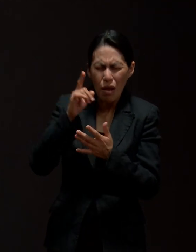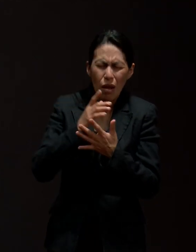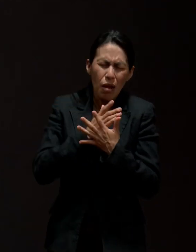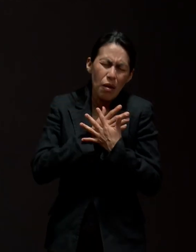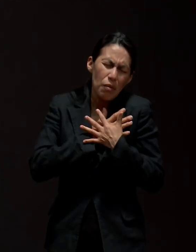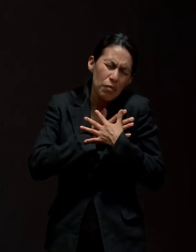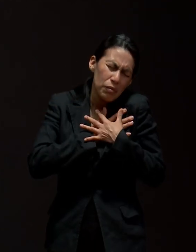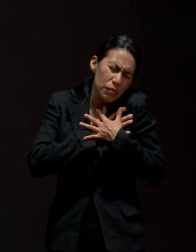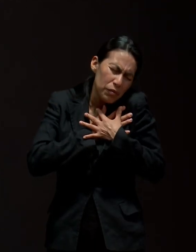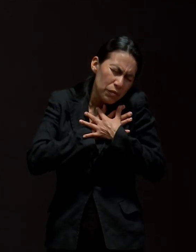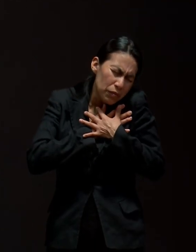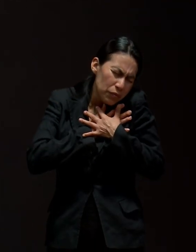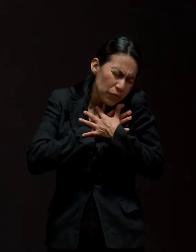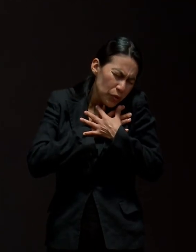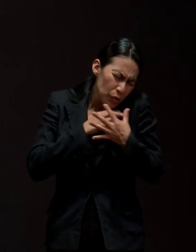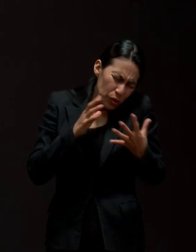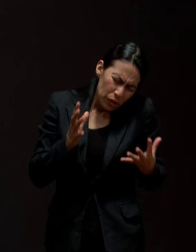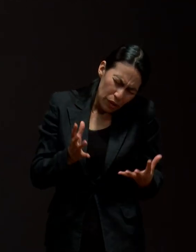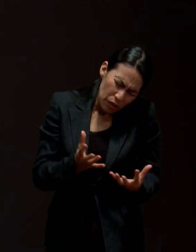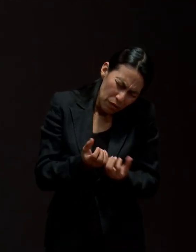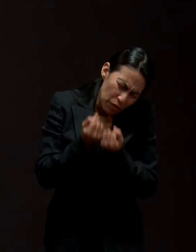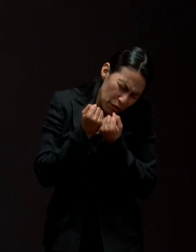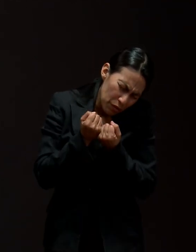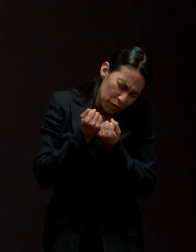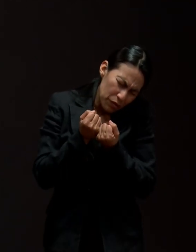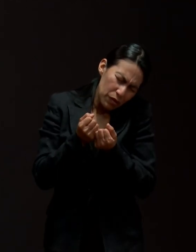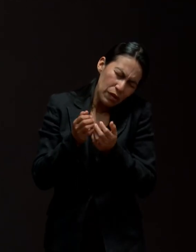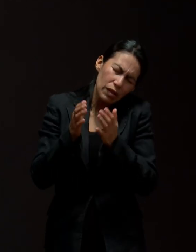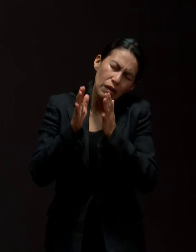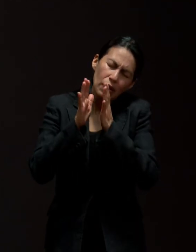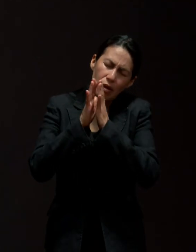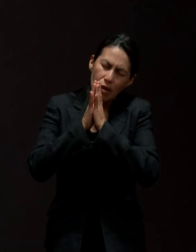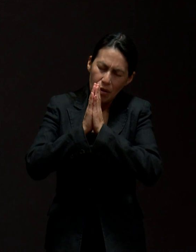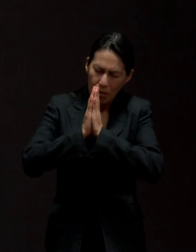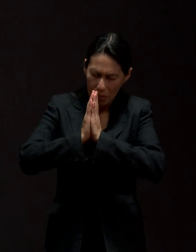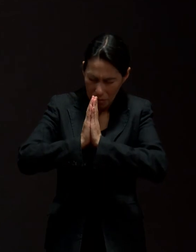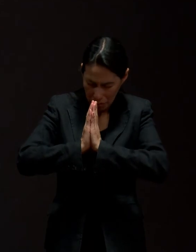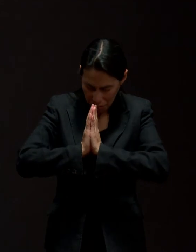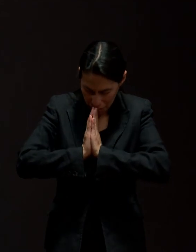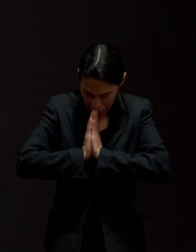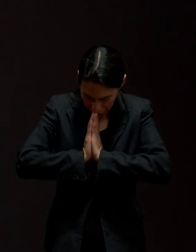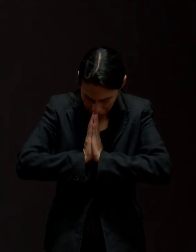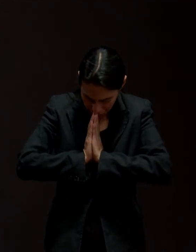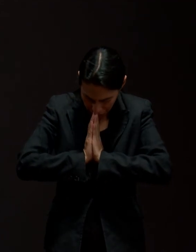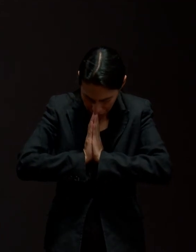amante, Señor y Salvador. Amén. Amén.